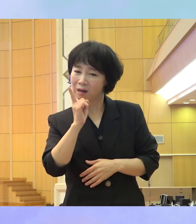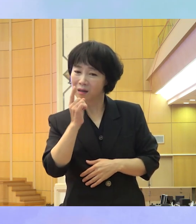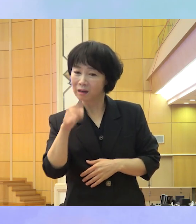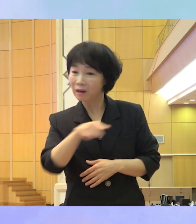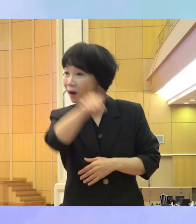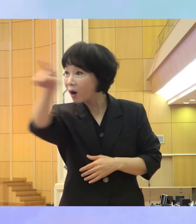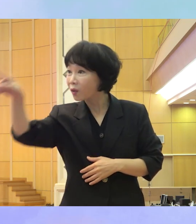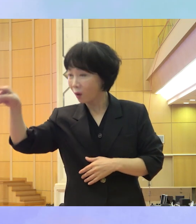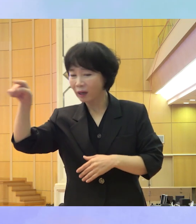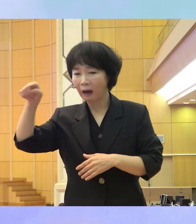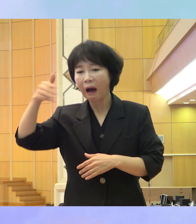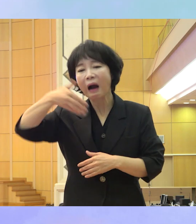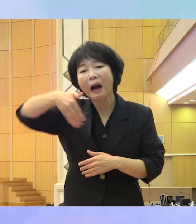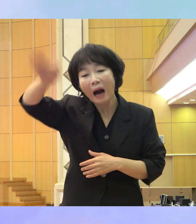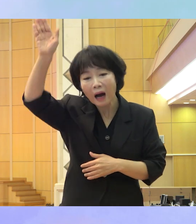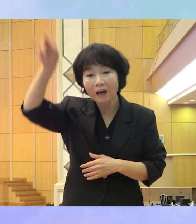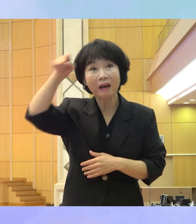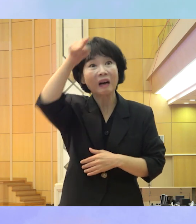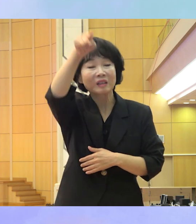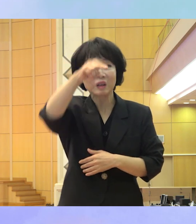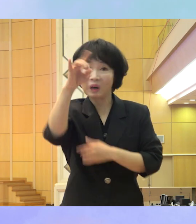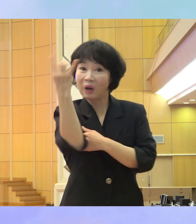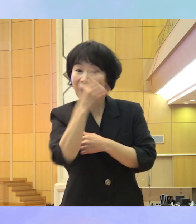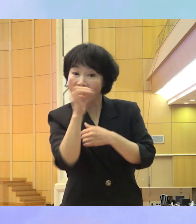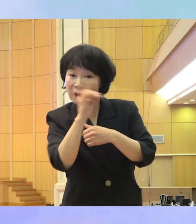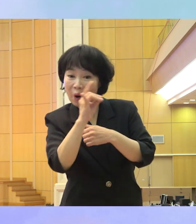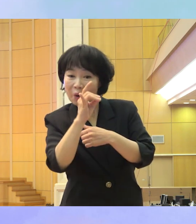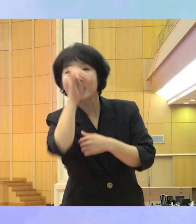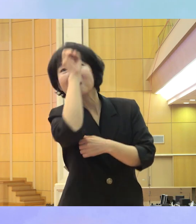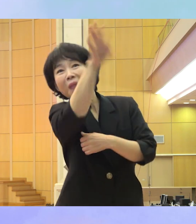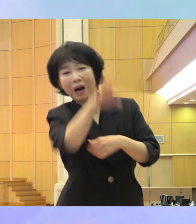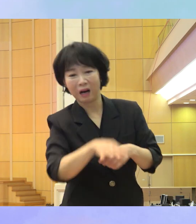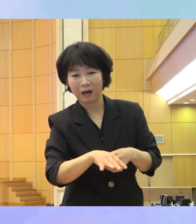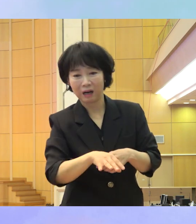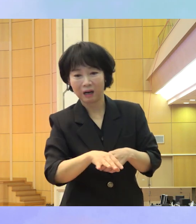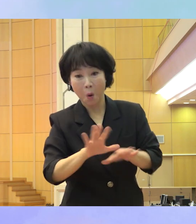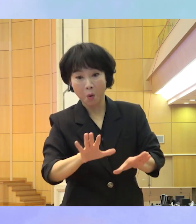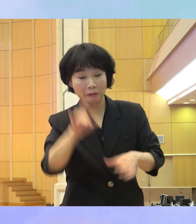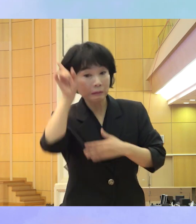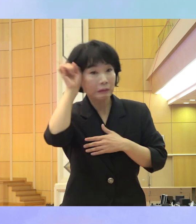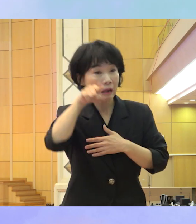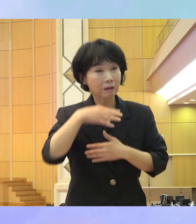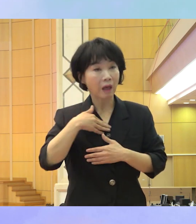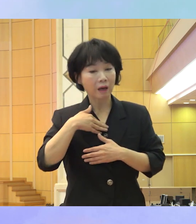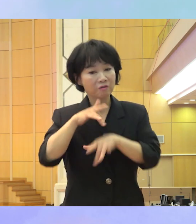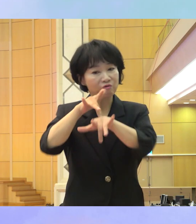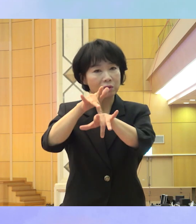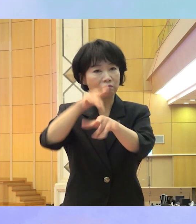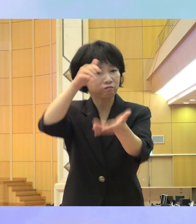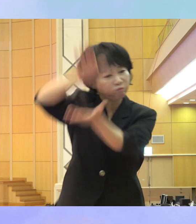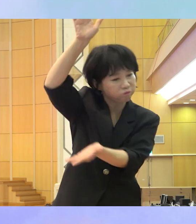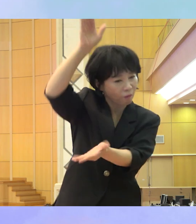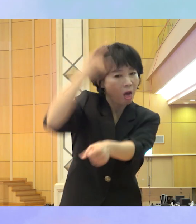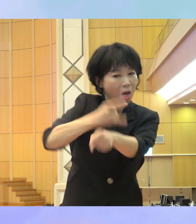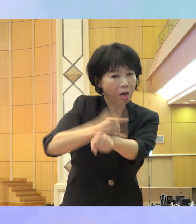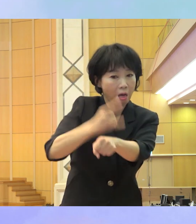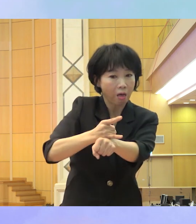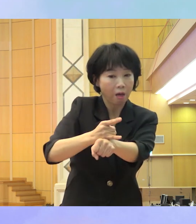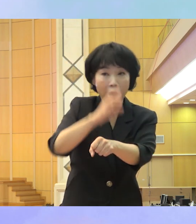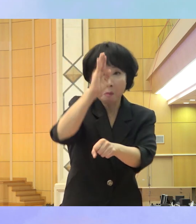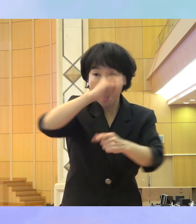이르시되 너희는 가서 저 여우에게 이르되 오늘과 내일은 내가 귀신을